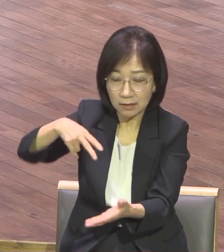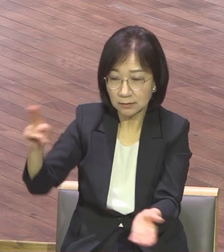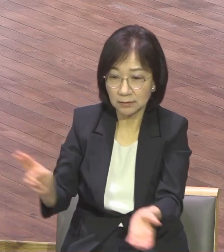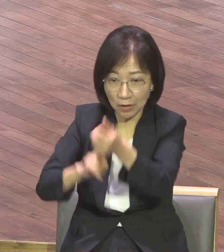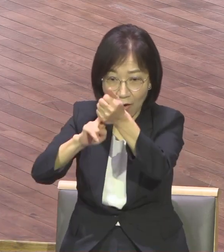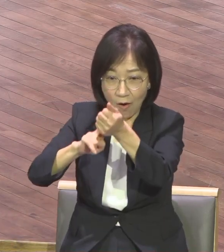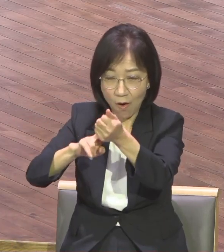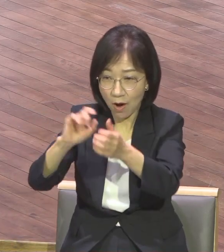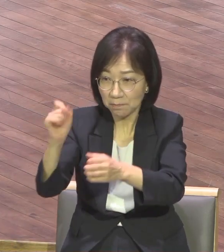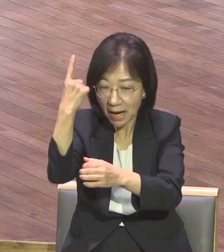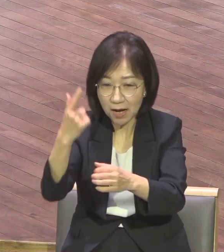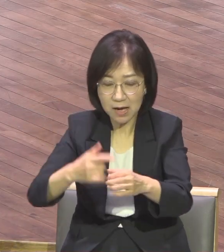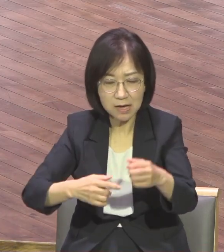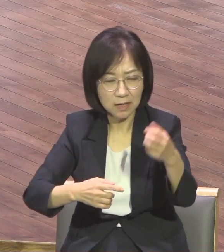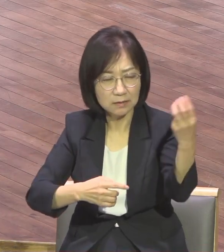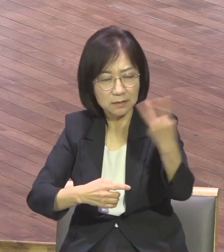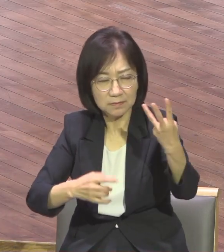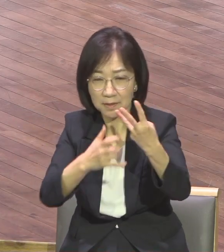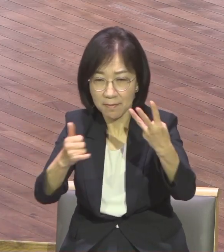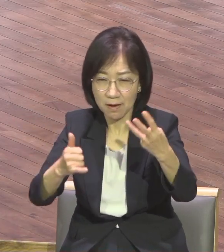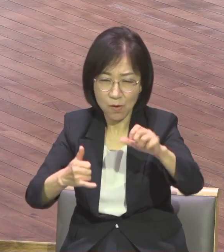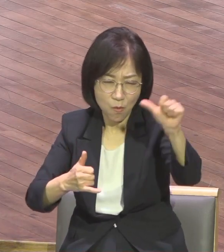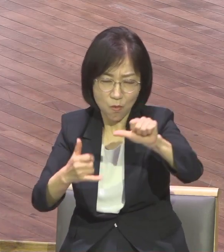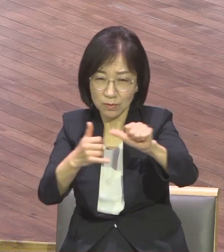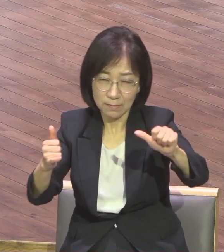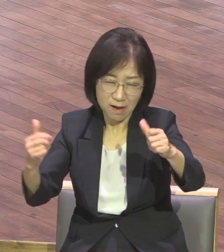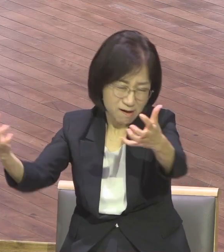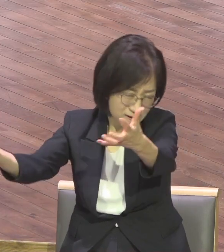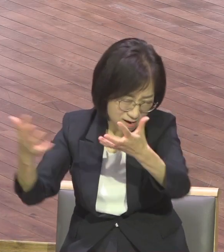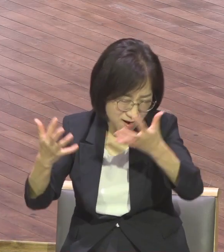그냥 확 초대에 몰려왔어요.